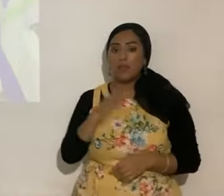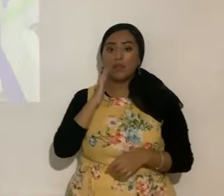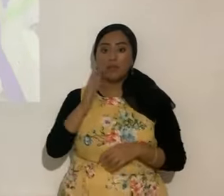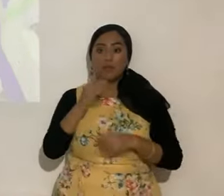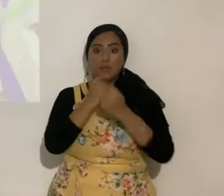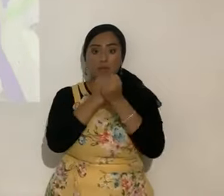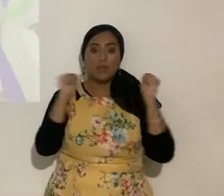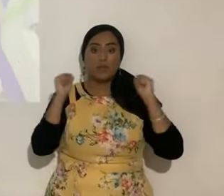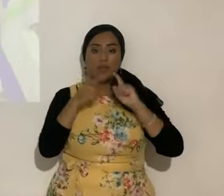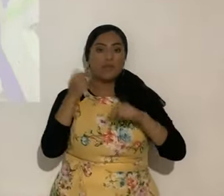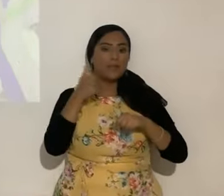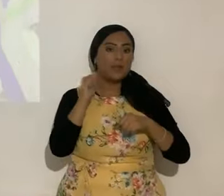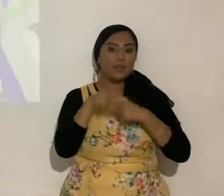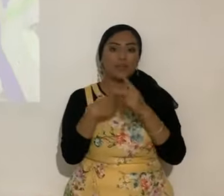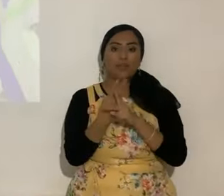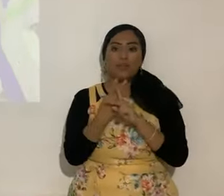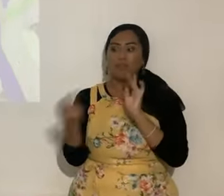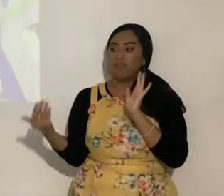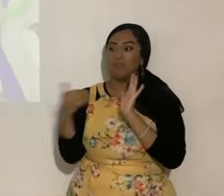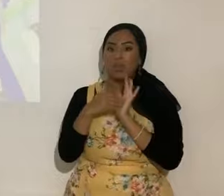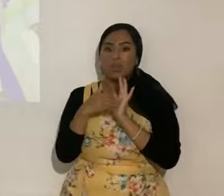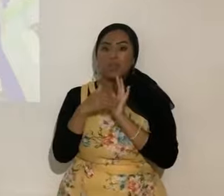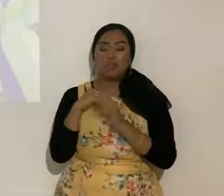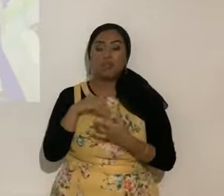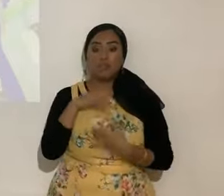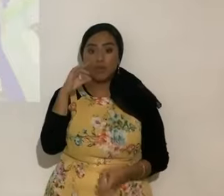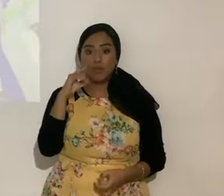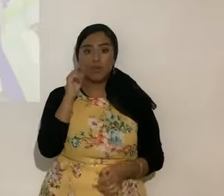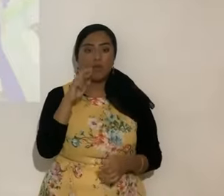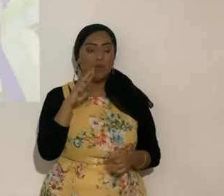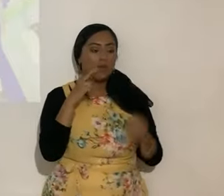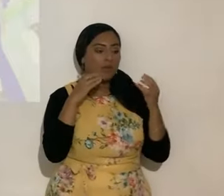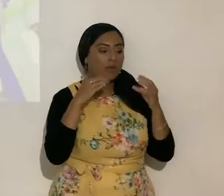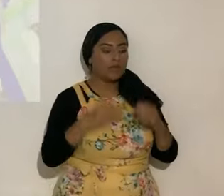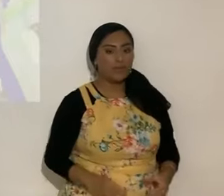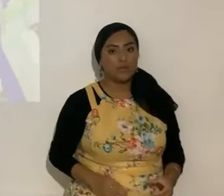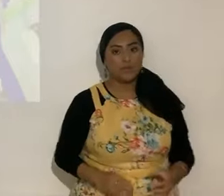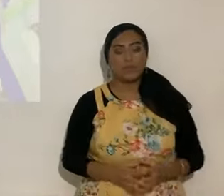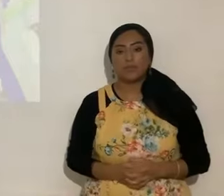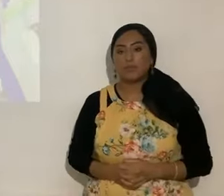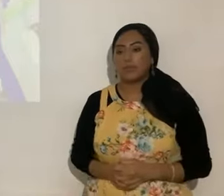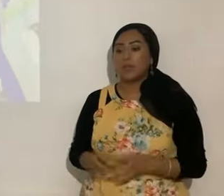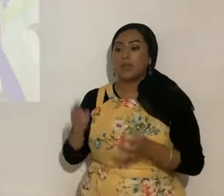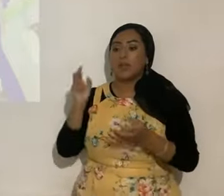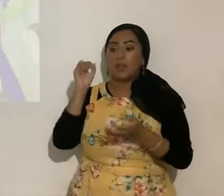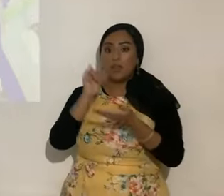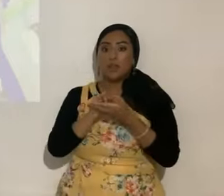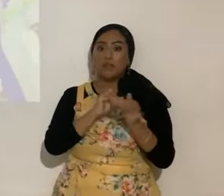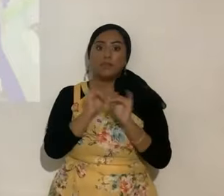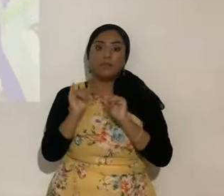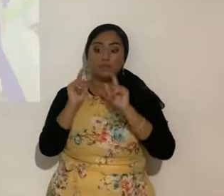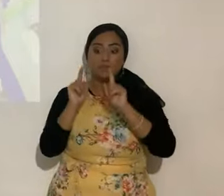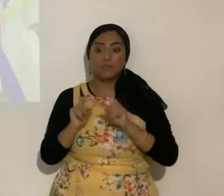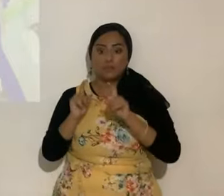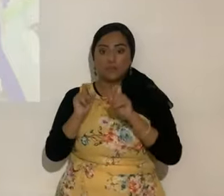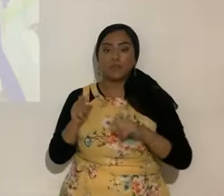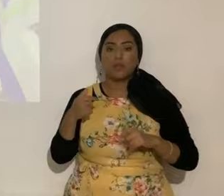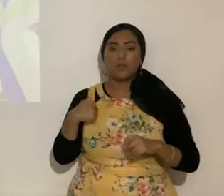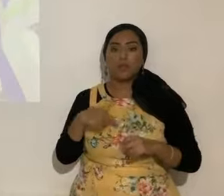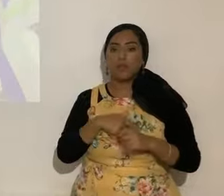a salvo de cualquier tipo de ataque. Sea espiritual o sea físico. Y eso será prueba de la